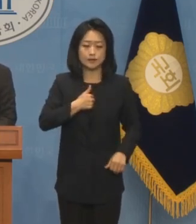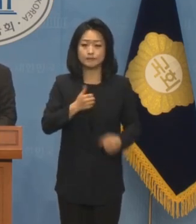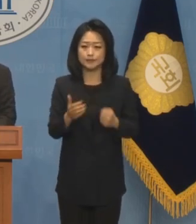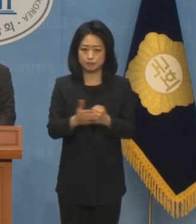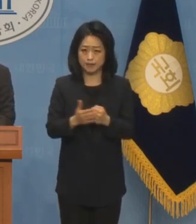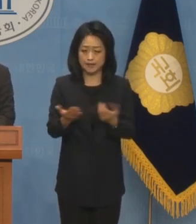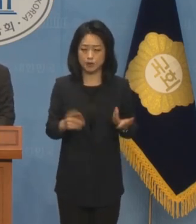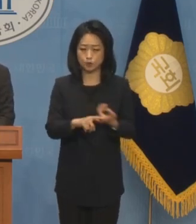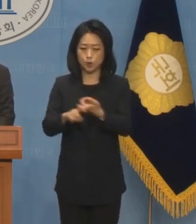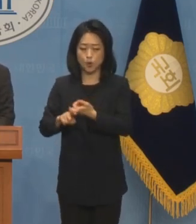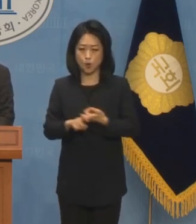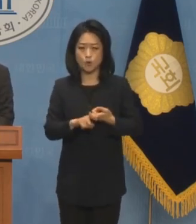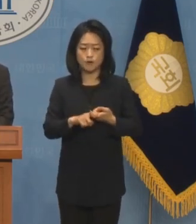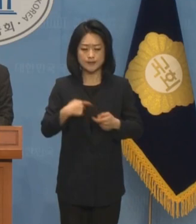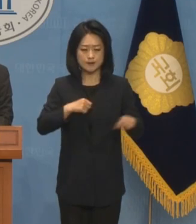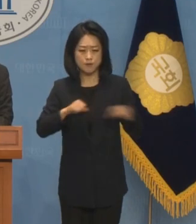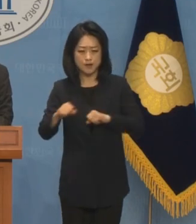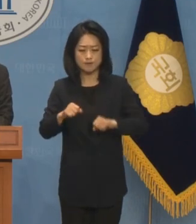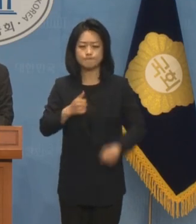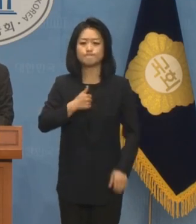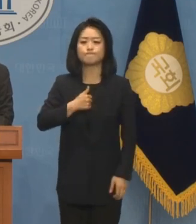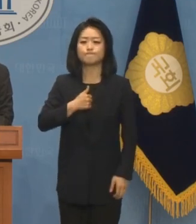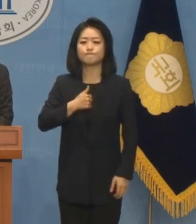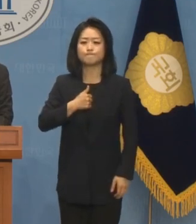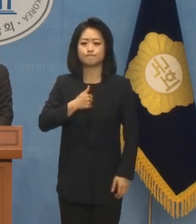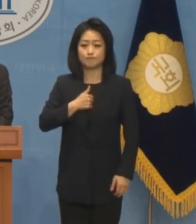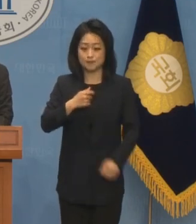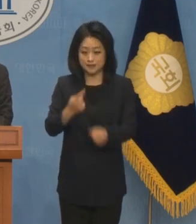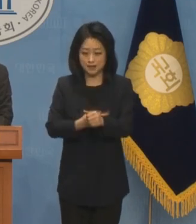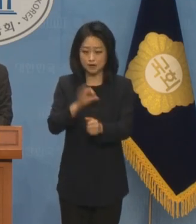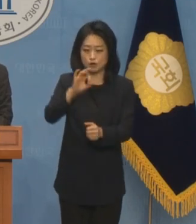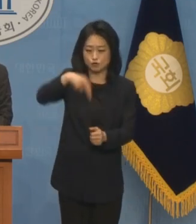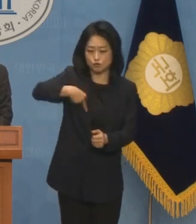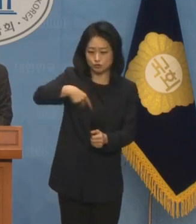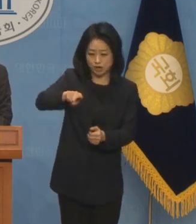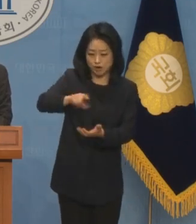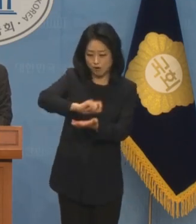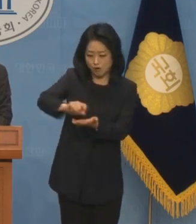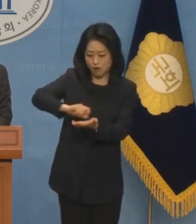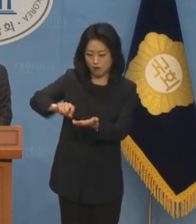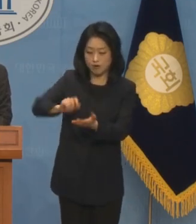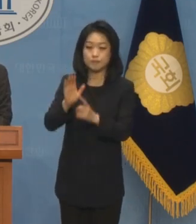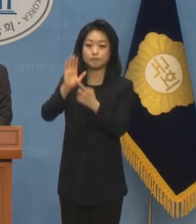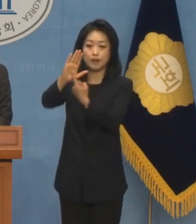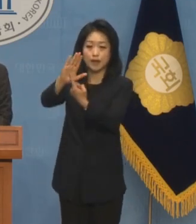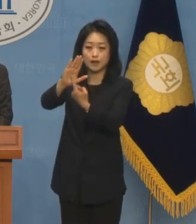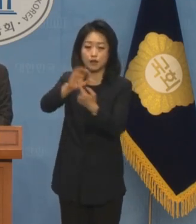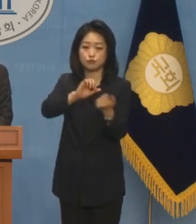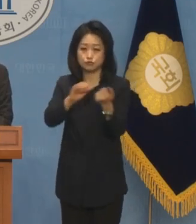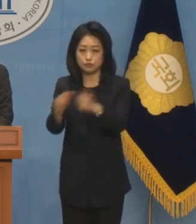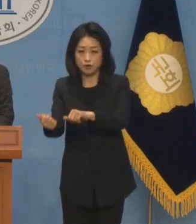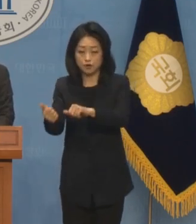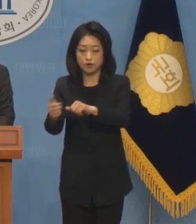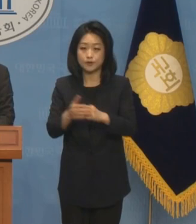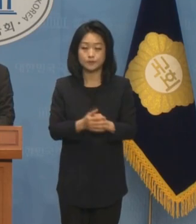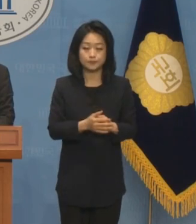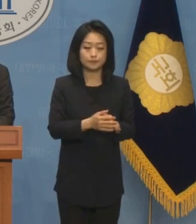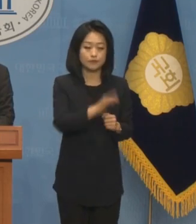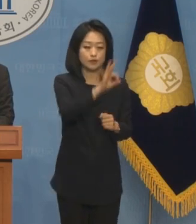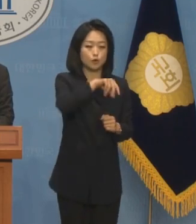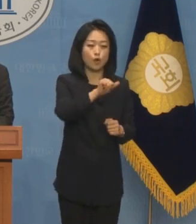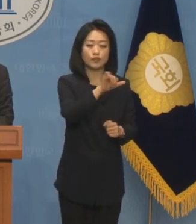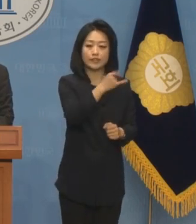대한 자부심의 표현이었습니다 그러자 조선일보와 원일 장관은 건설 노조가